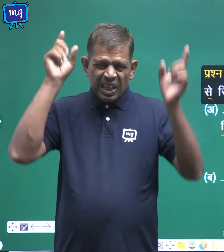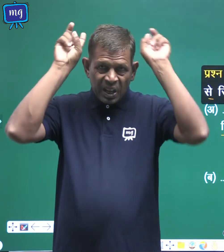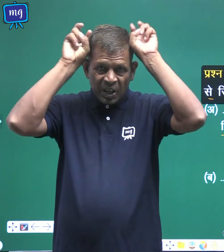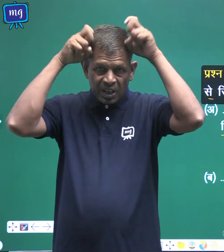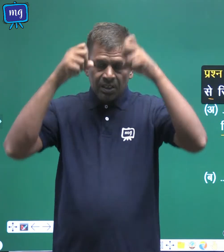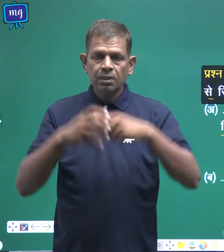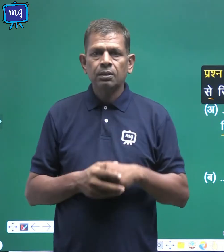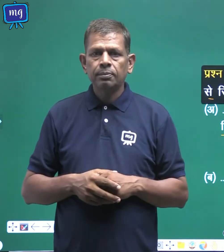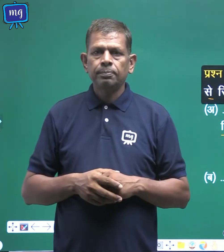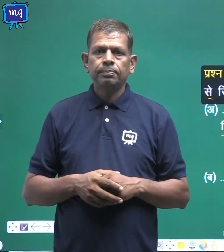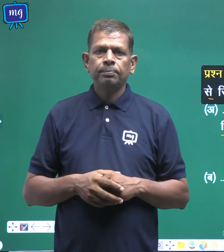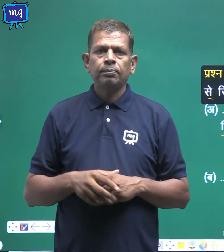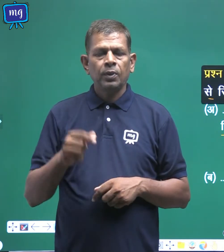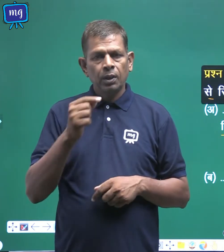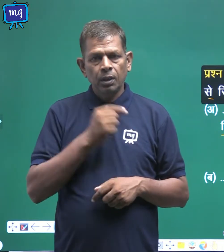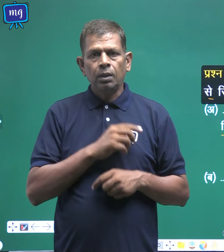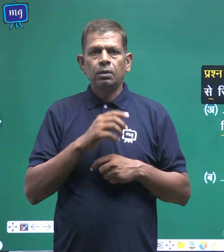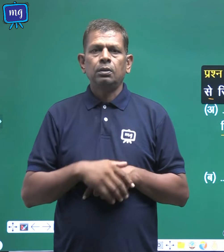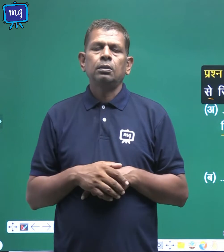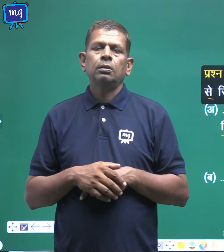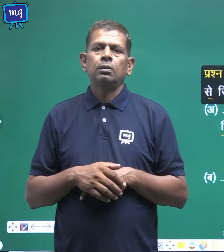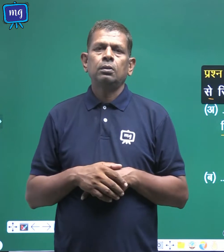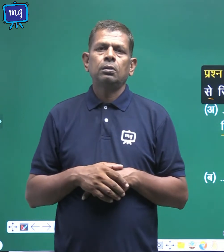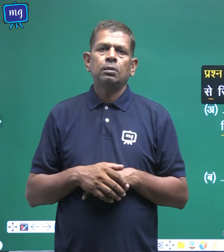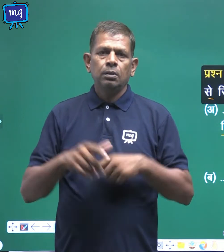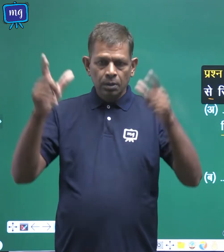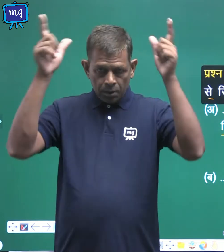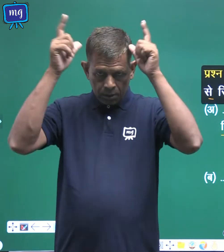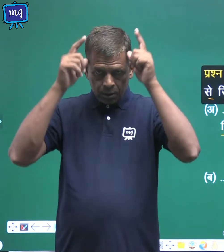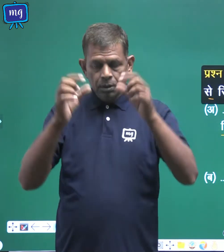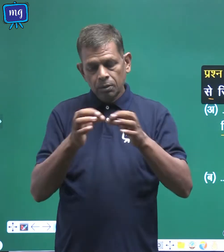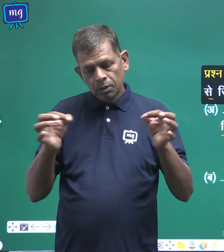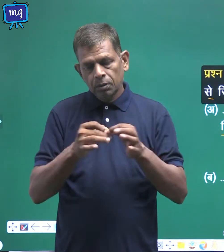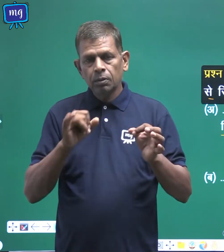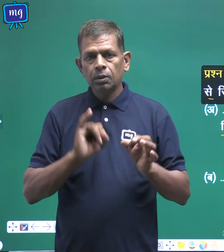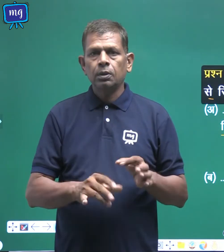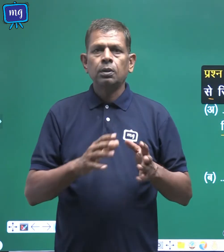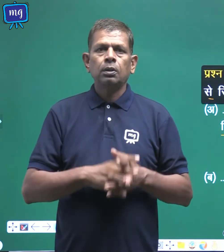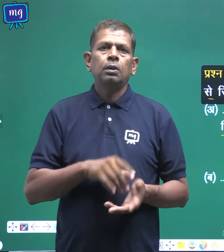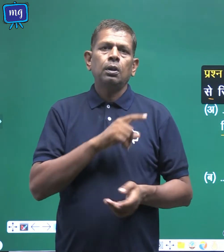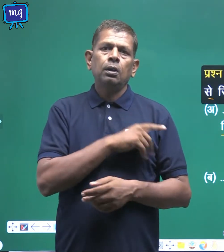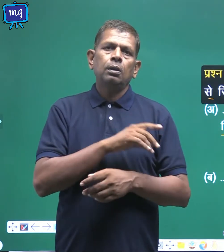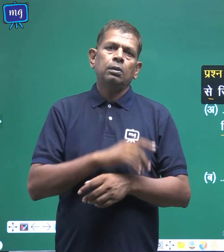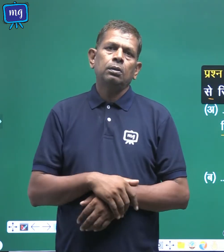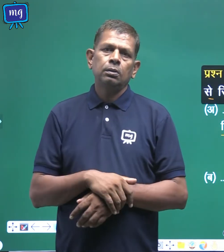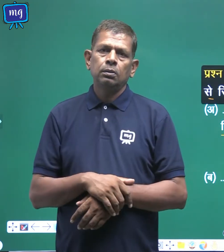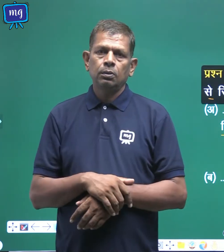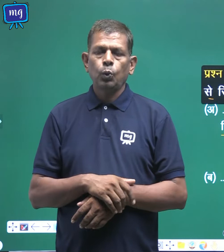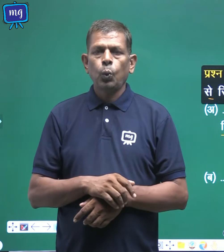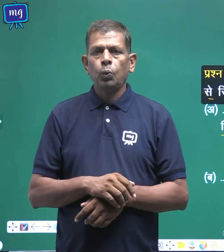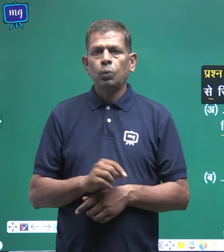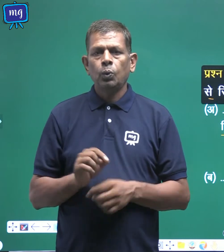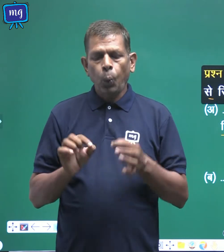से। तो यह एक जांतव तंतु है। तो हम यहाँ लिखेंगे